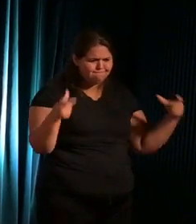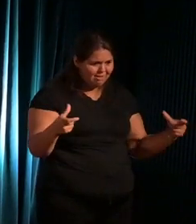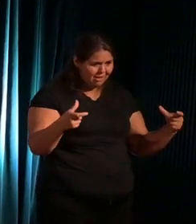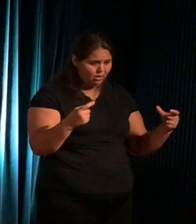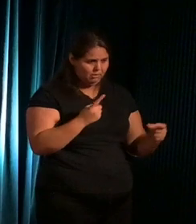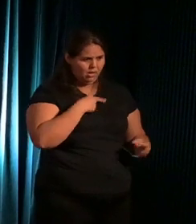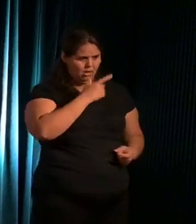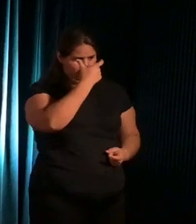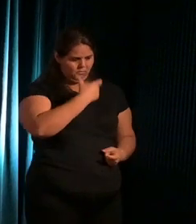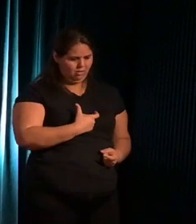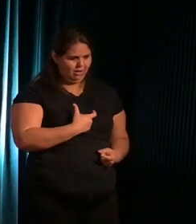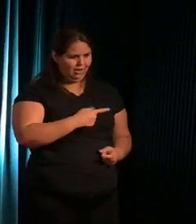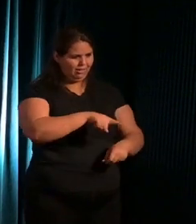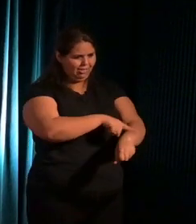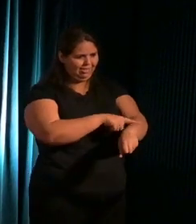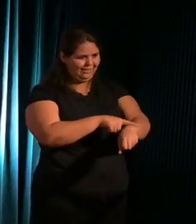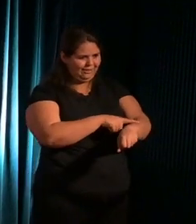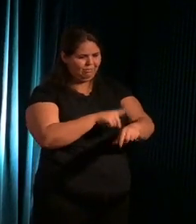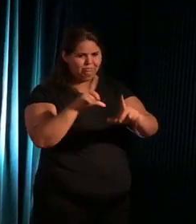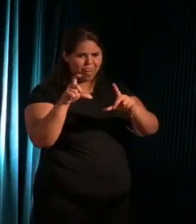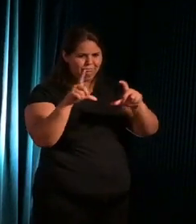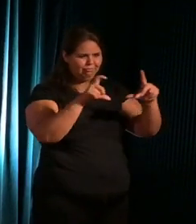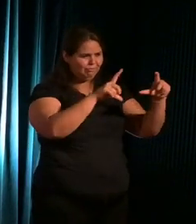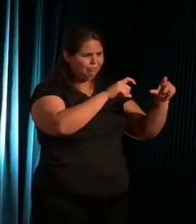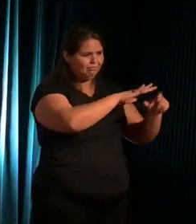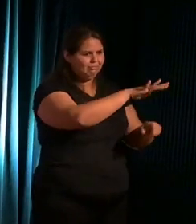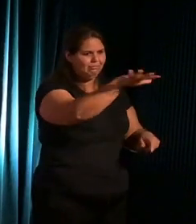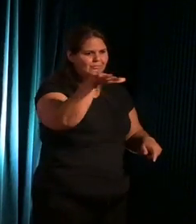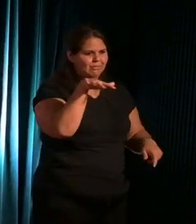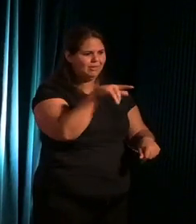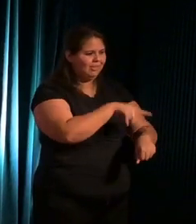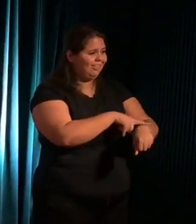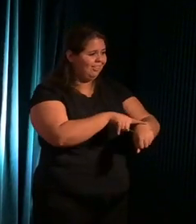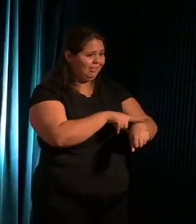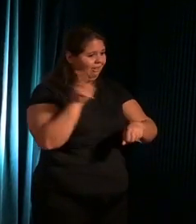negra institucionalizado no Brasil hoje. Né?